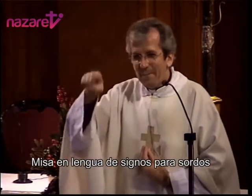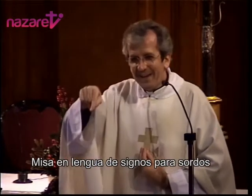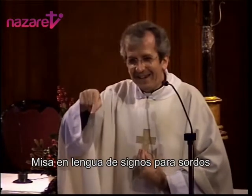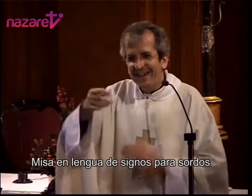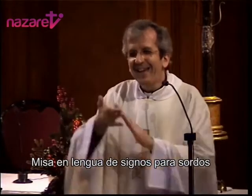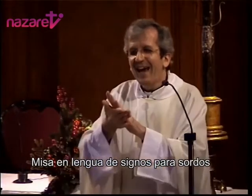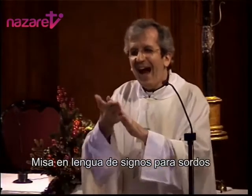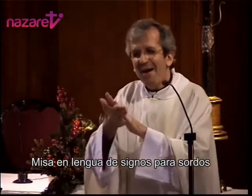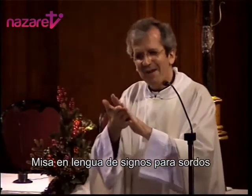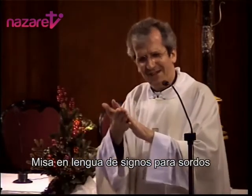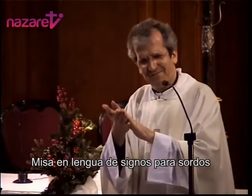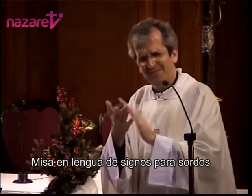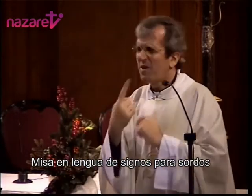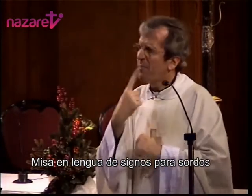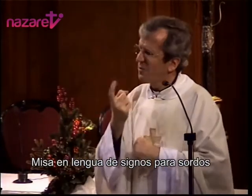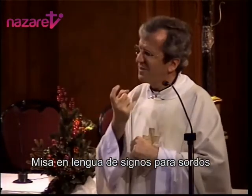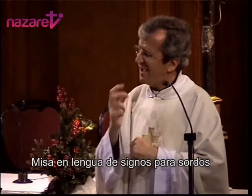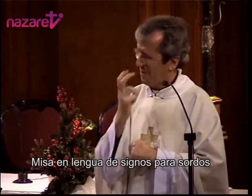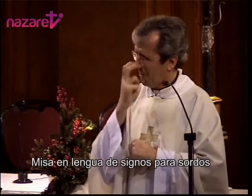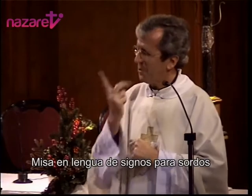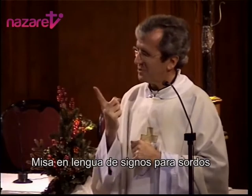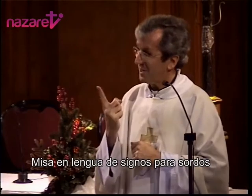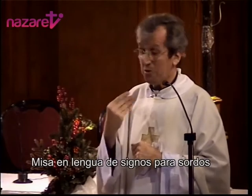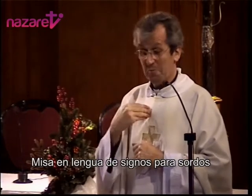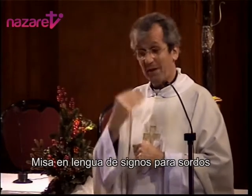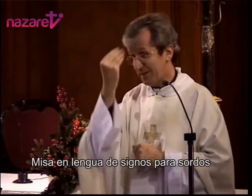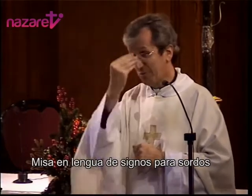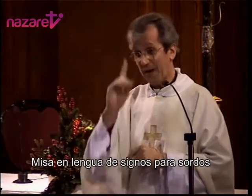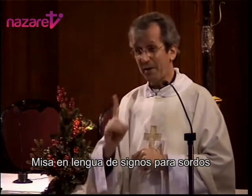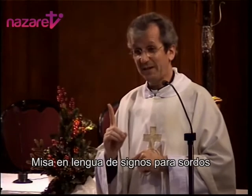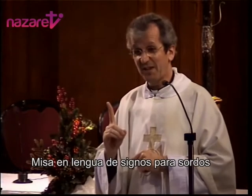También habla de una pregunta curiosa. Yo, la verdad es que nunca la había pensado. Dice,